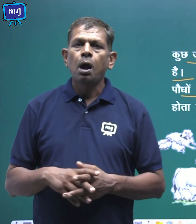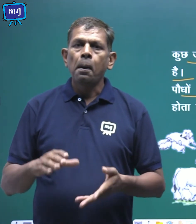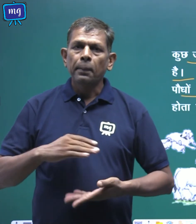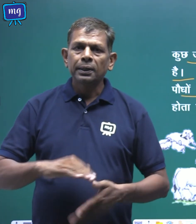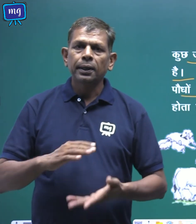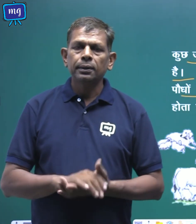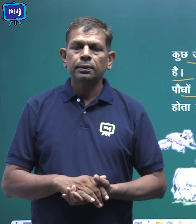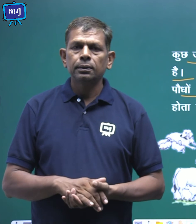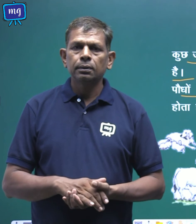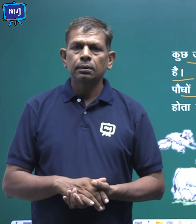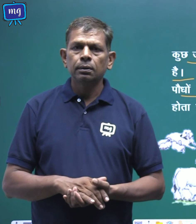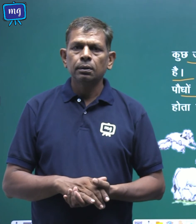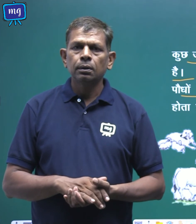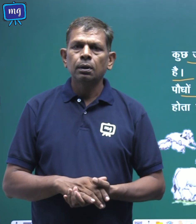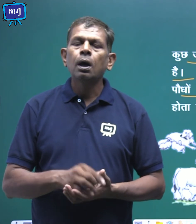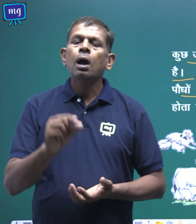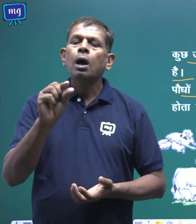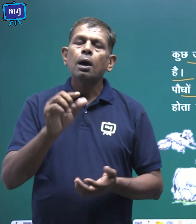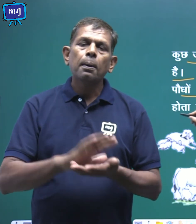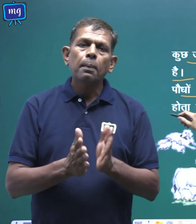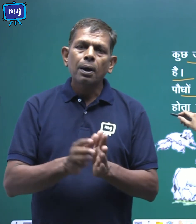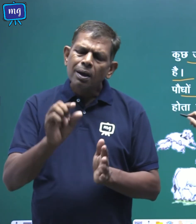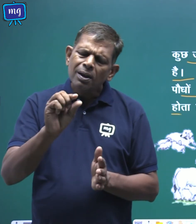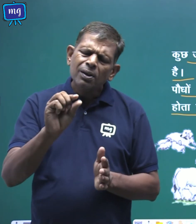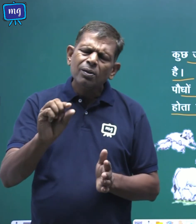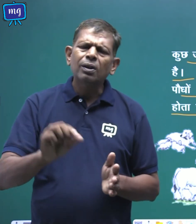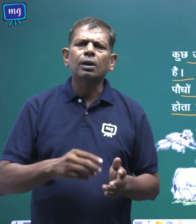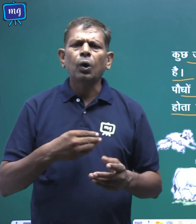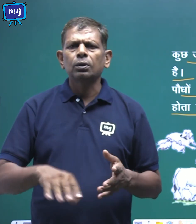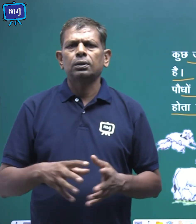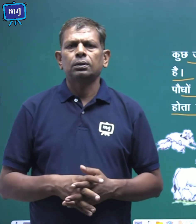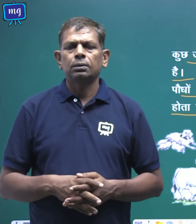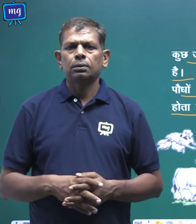प्रजनन बीजों द्वारा होता है।